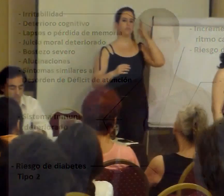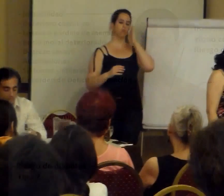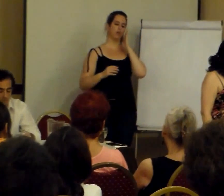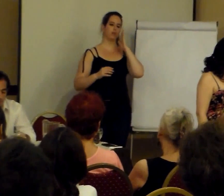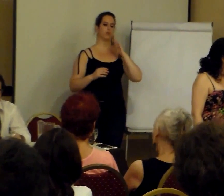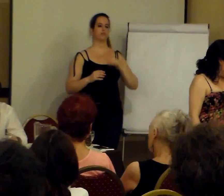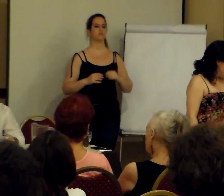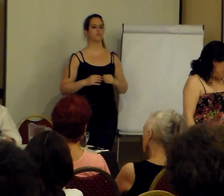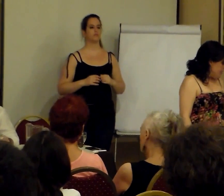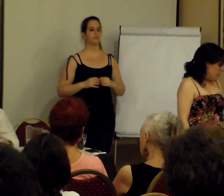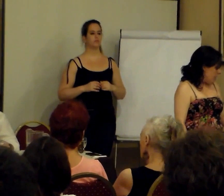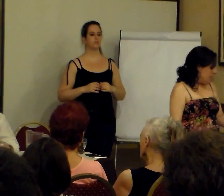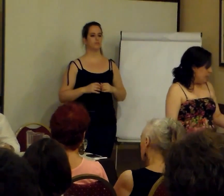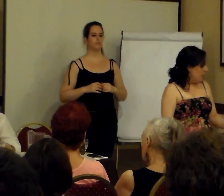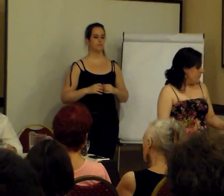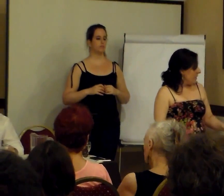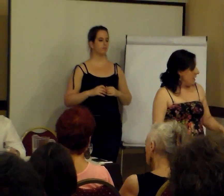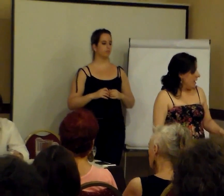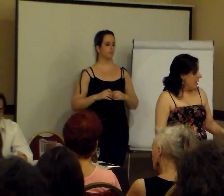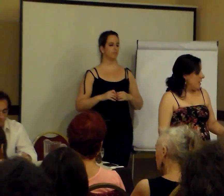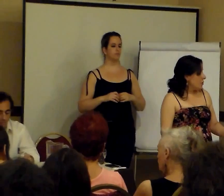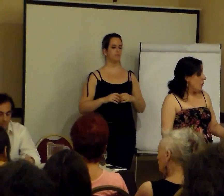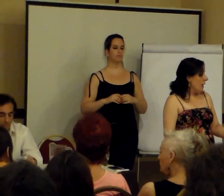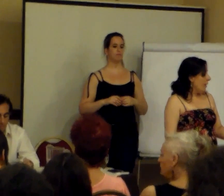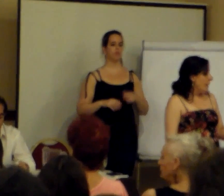factores genéticos hay muy poquito escrito,